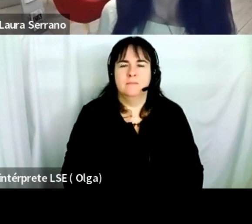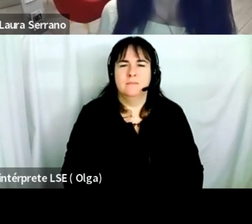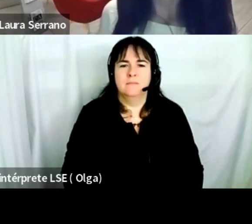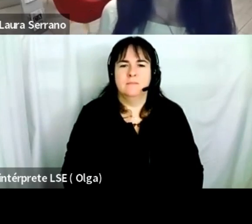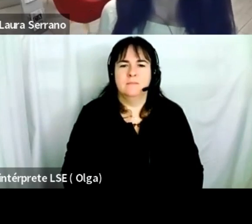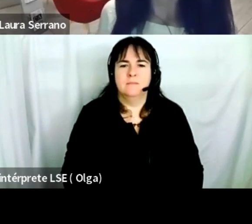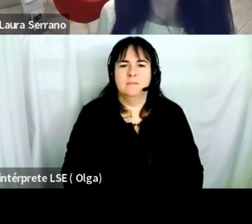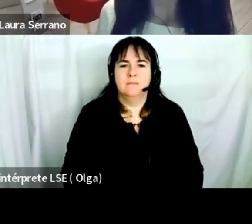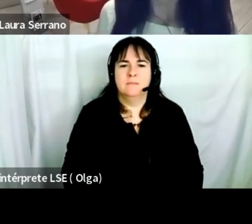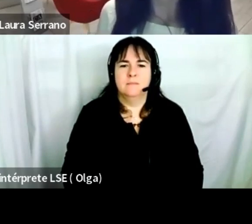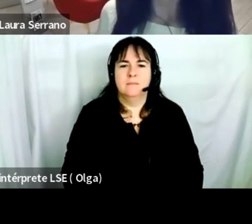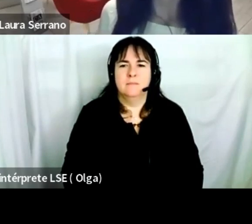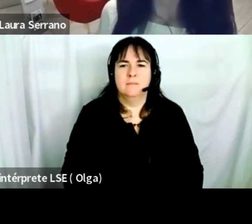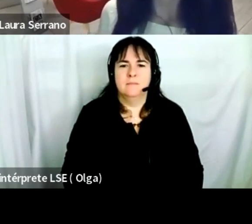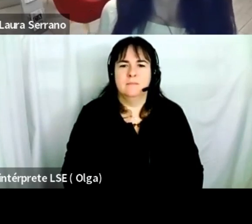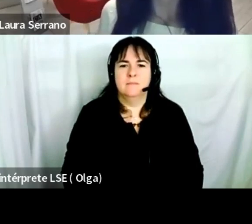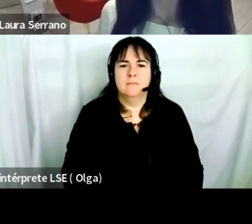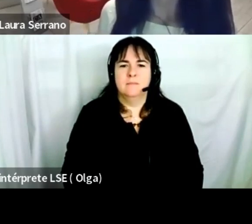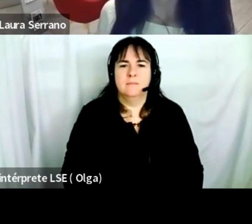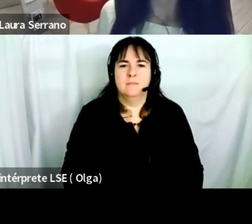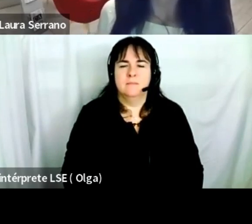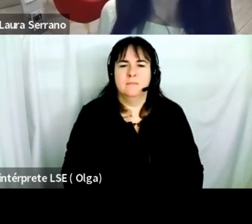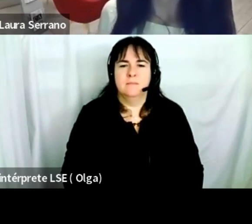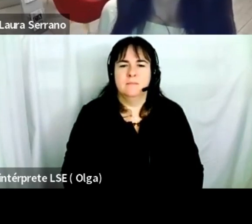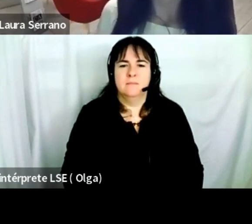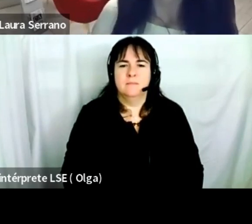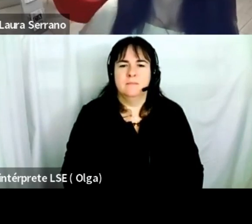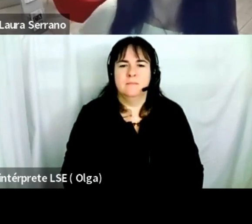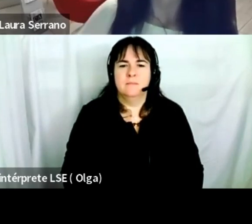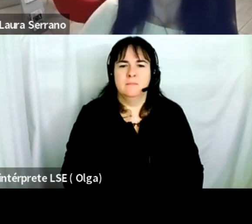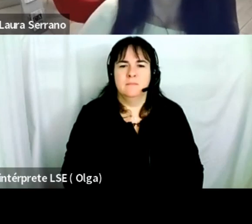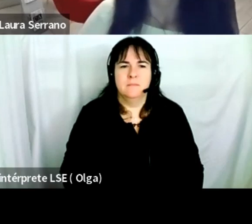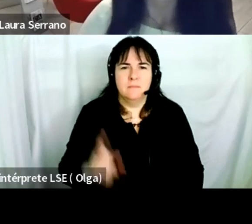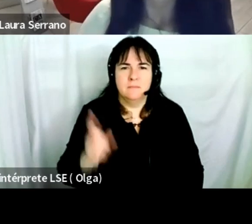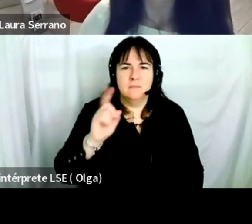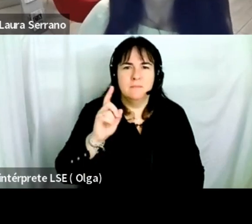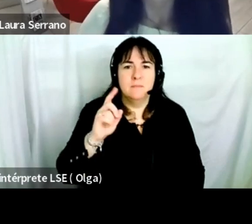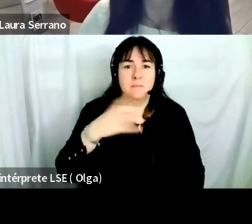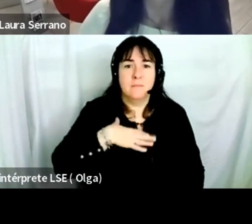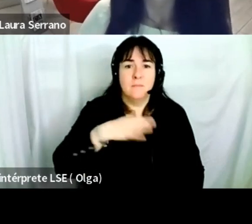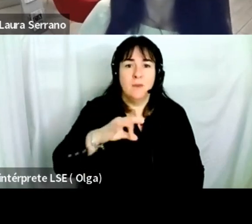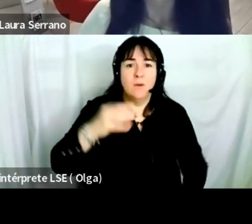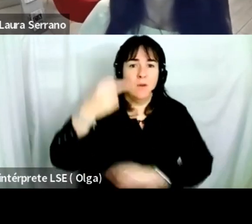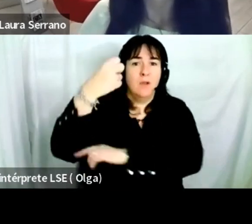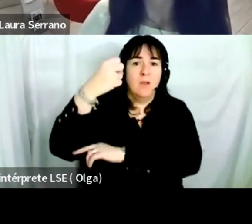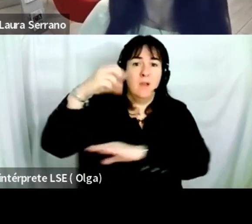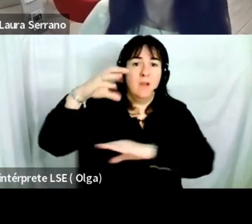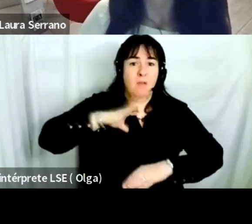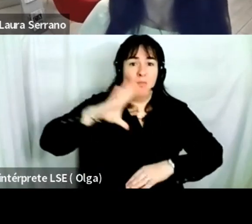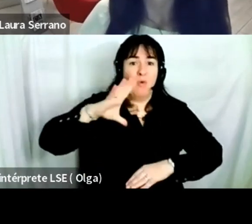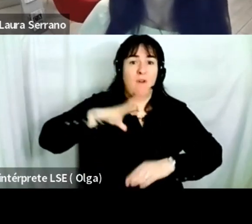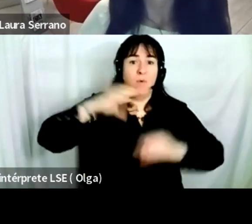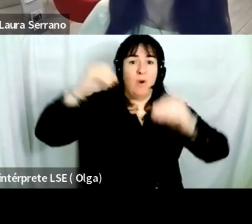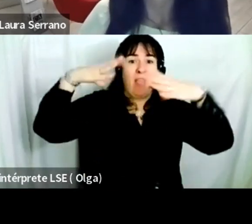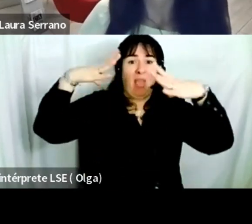No sé si Mike nos está viendo. Se puede encender la cámara porque no me lo permite.